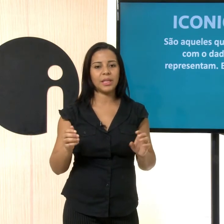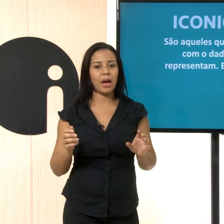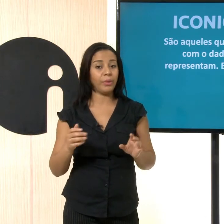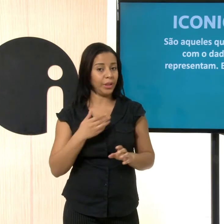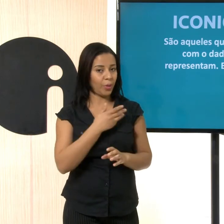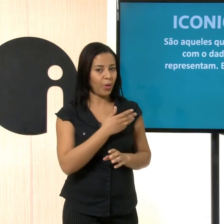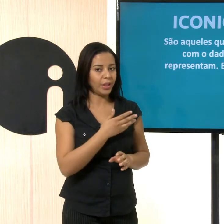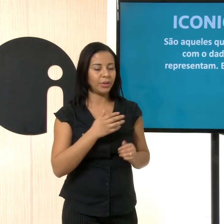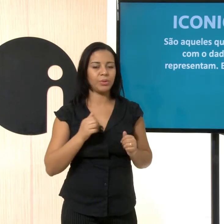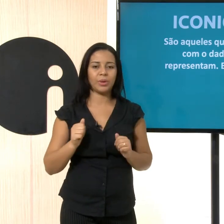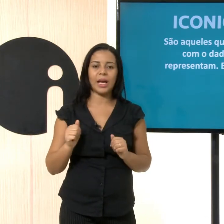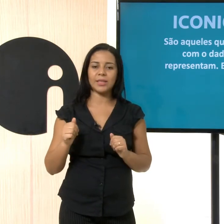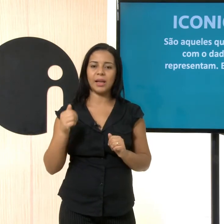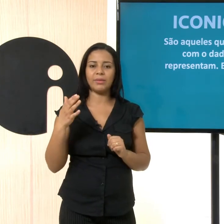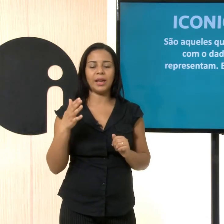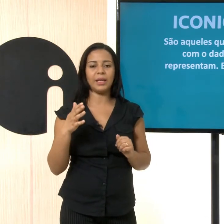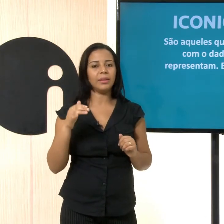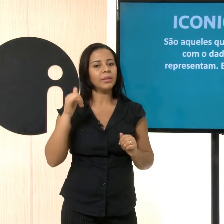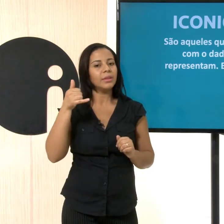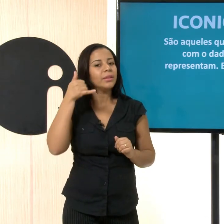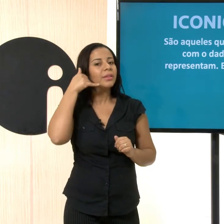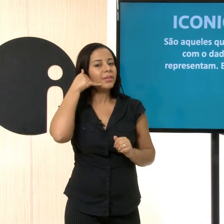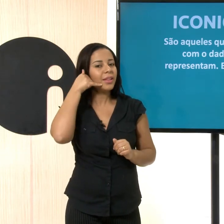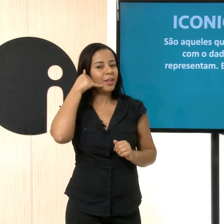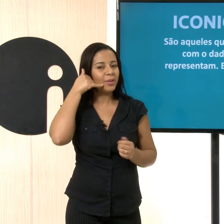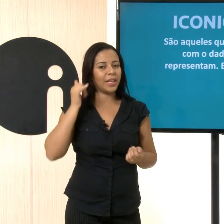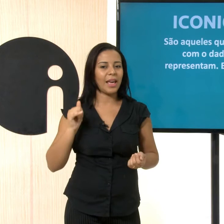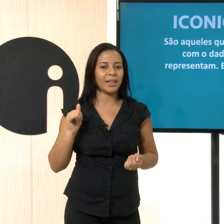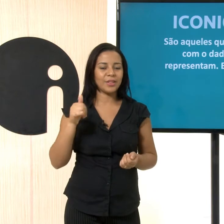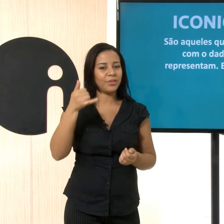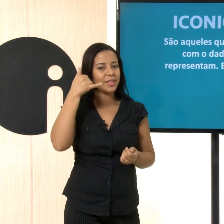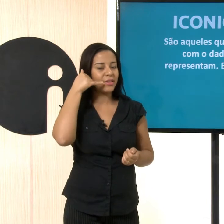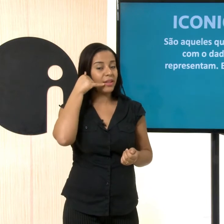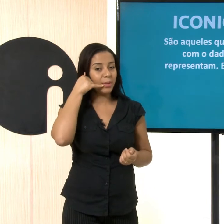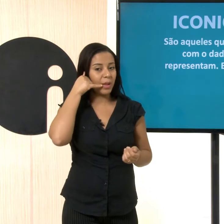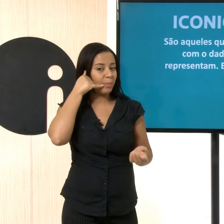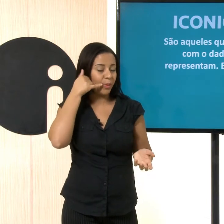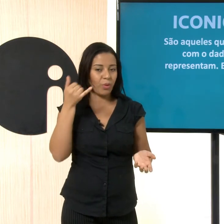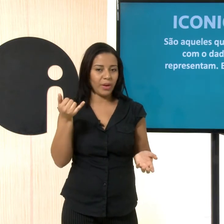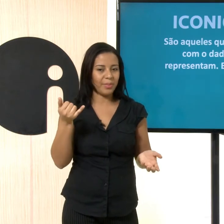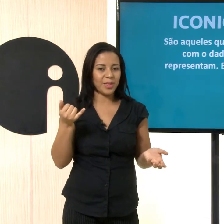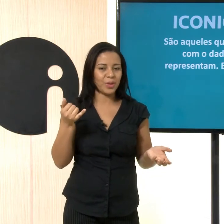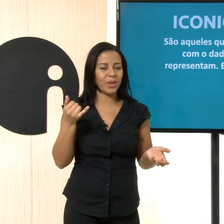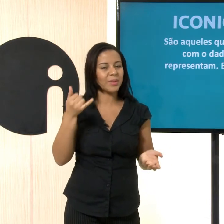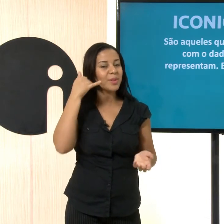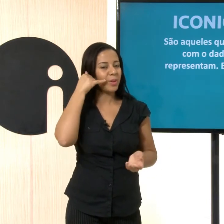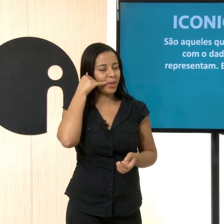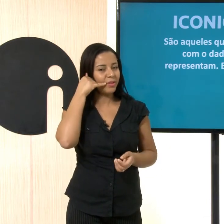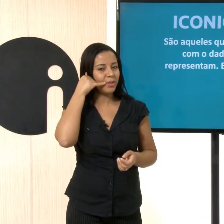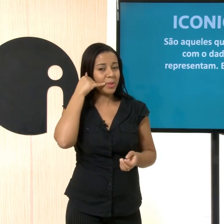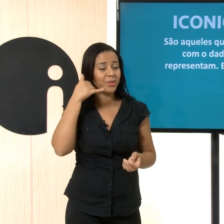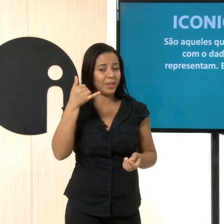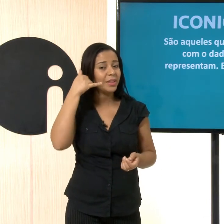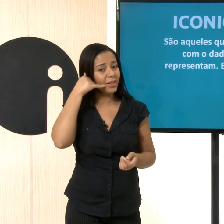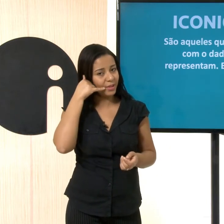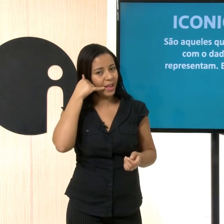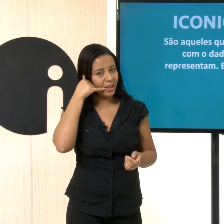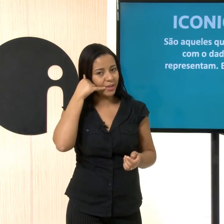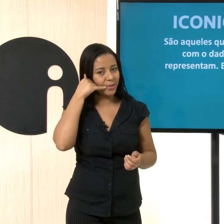sinal icônico, no caso, ela vai entender o que é. Se eu fizer isso daqui para qualquer pessoa, essa pessoa provavelmente vai entender o que é isso.